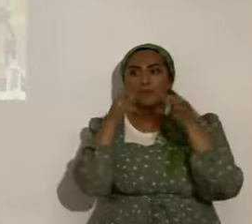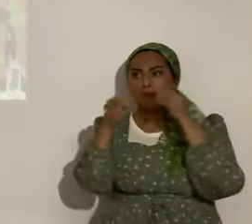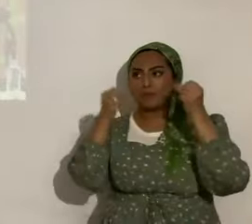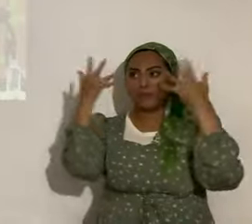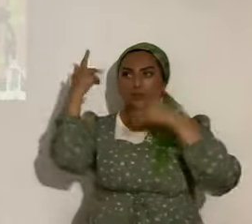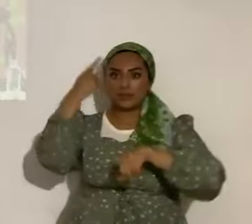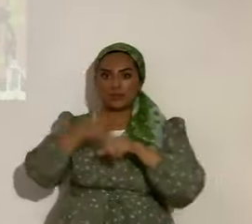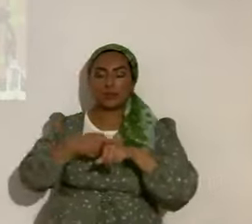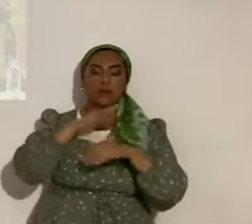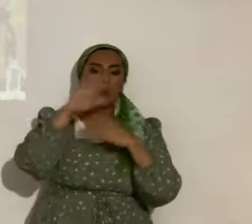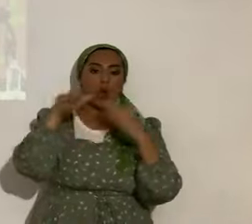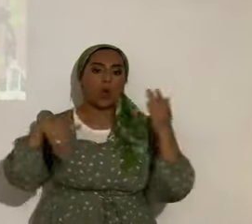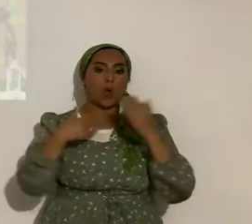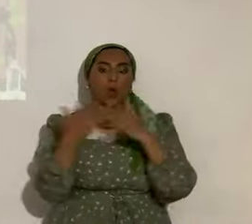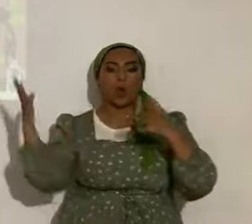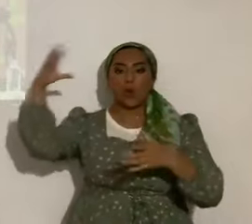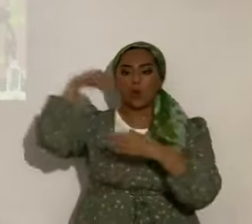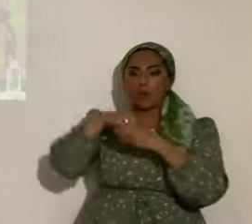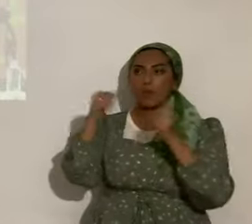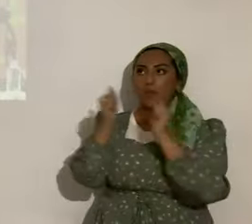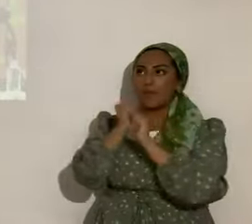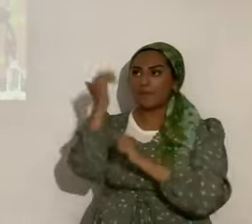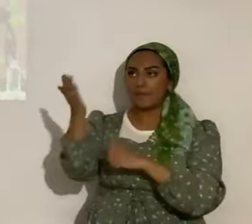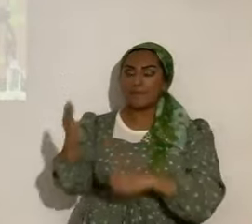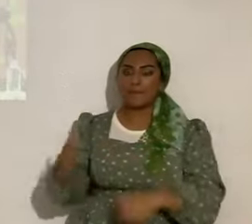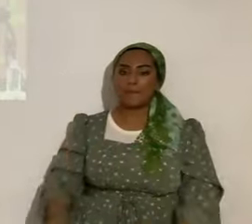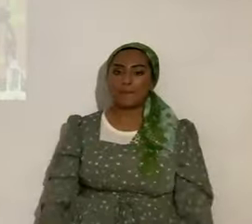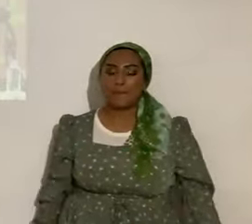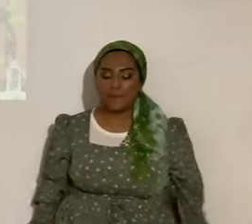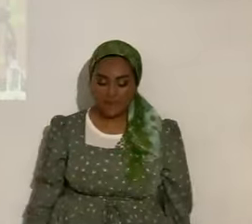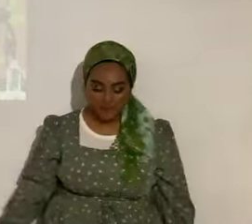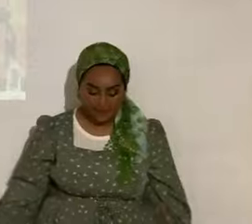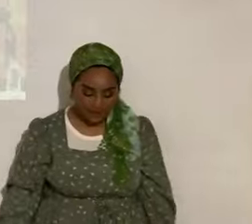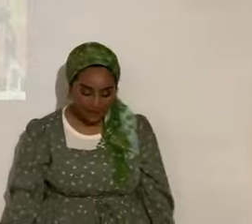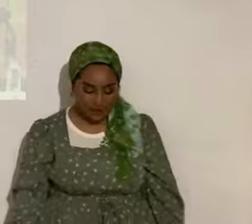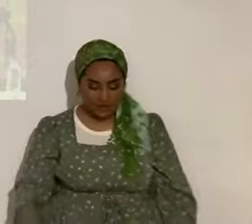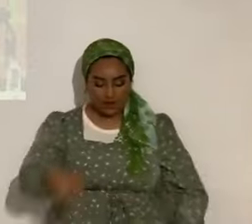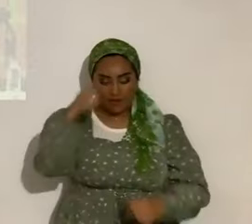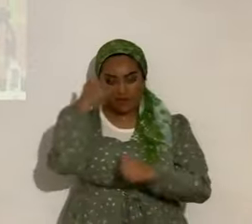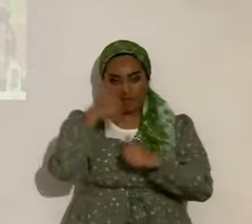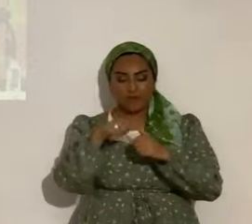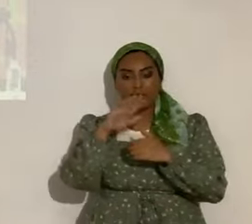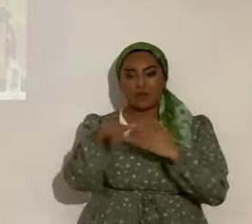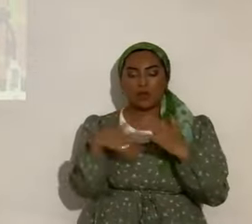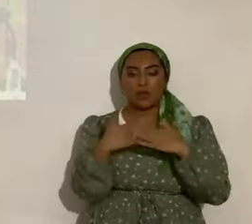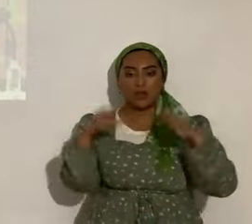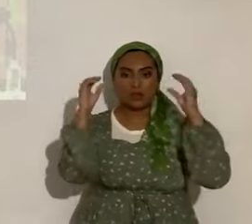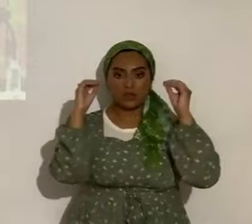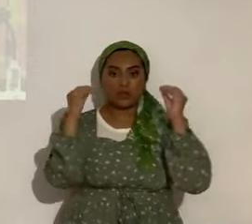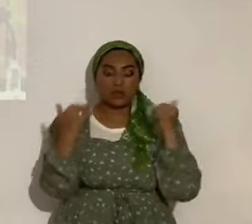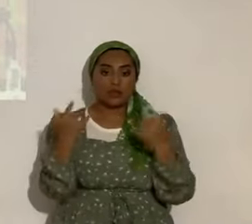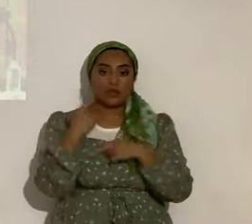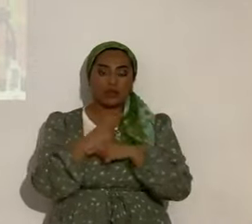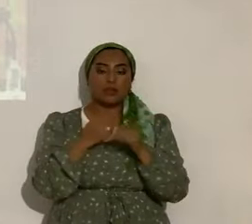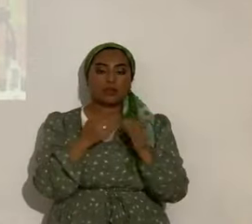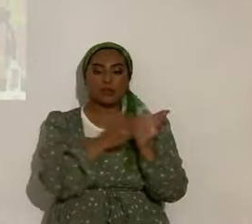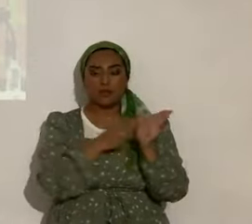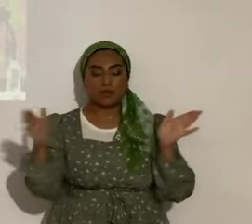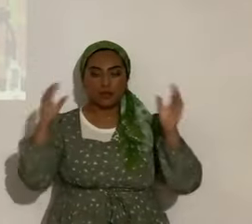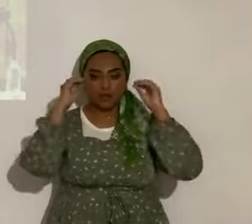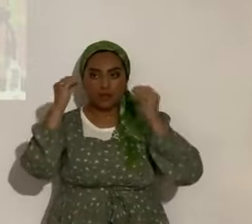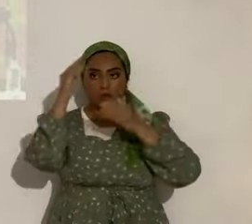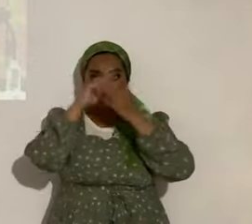Las dimensiones habitan en Él. Recuerden todas estas enseñanzas que ahorita durante el tema el Eterno me fue